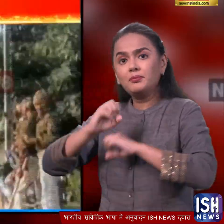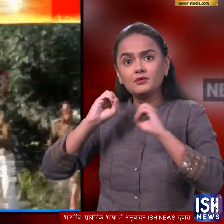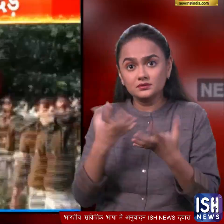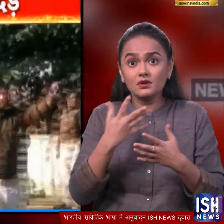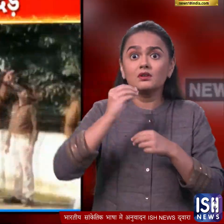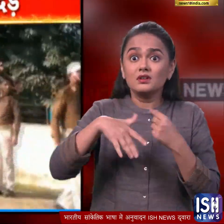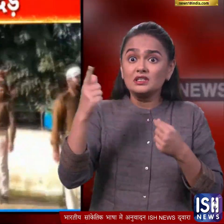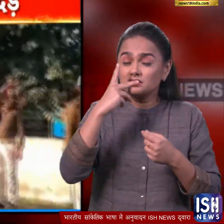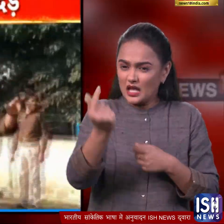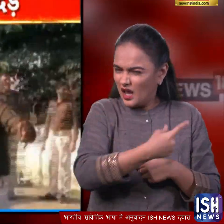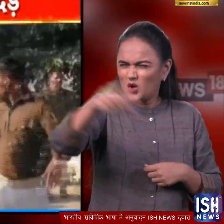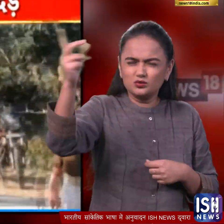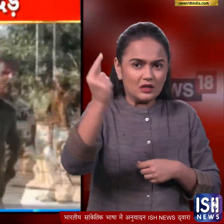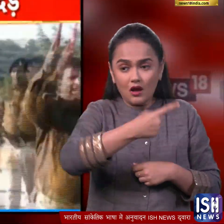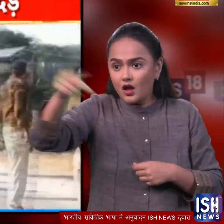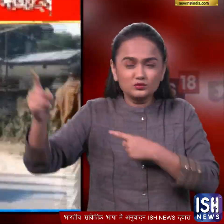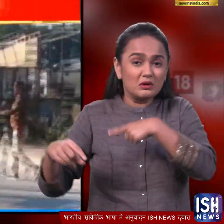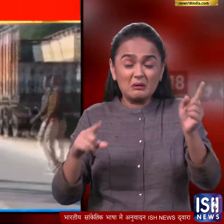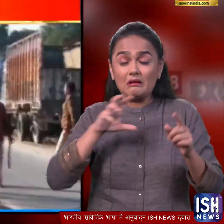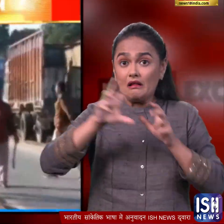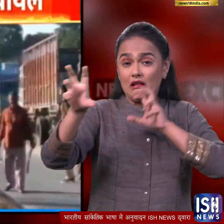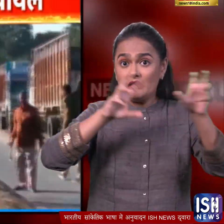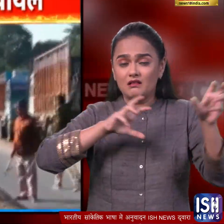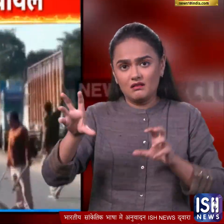से हटने की हिदायत देते भी नजर आए।